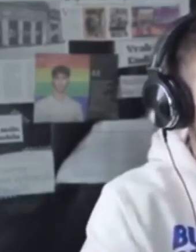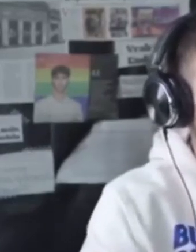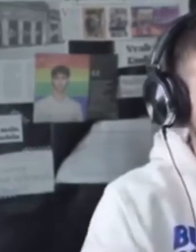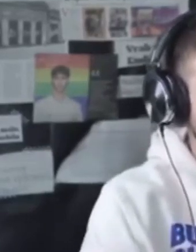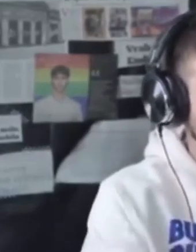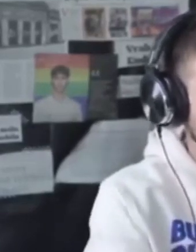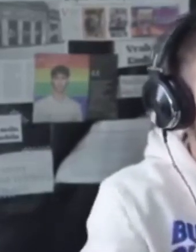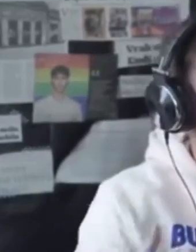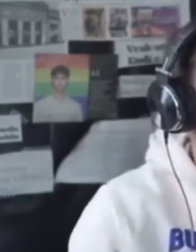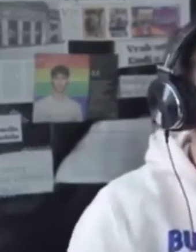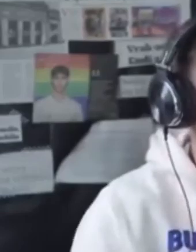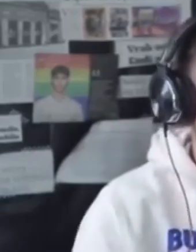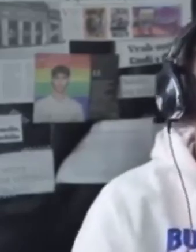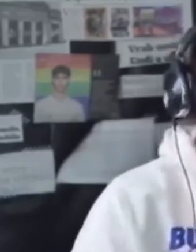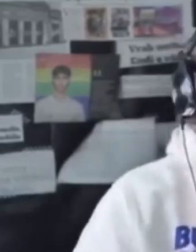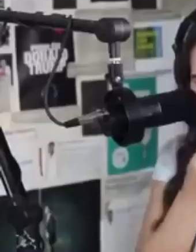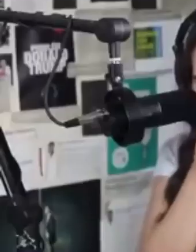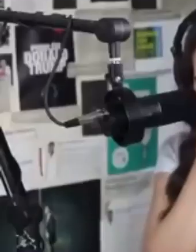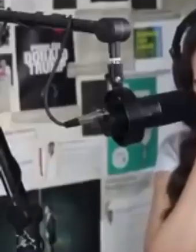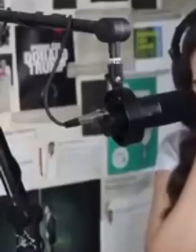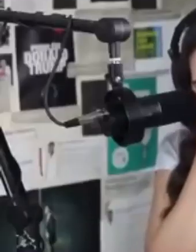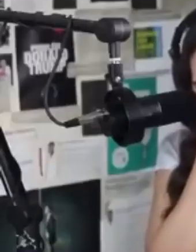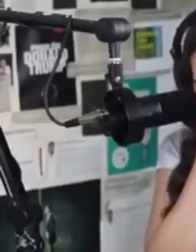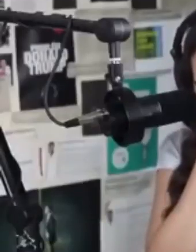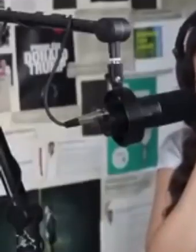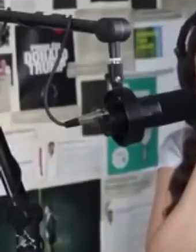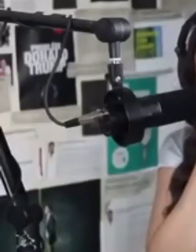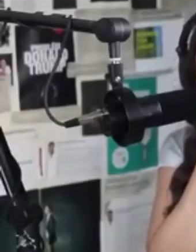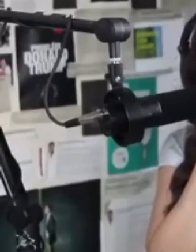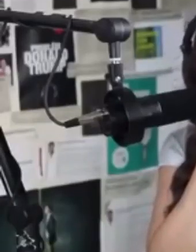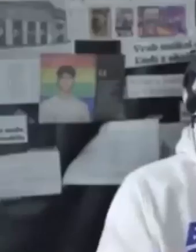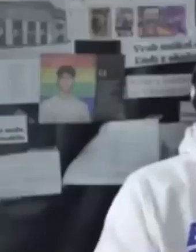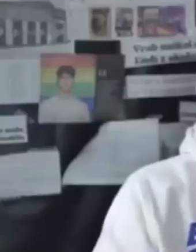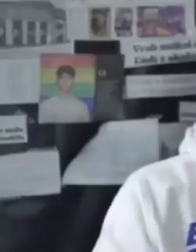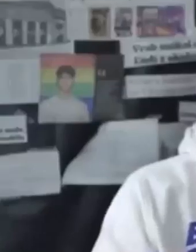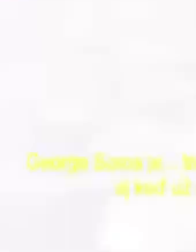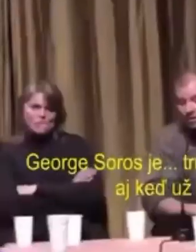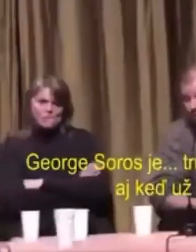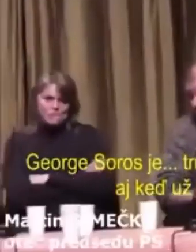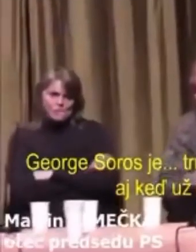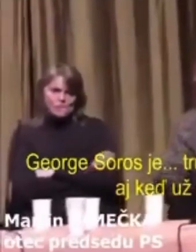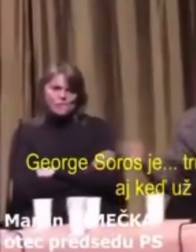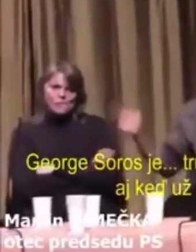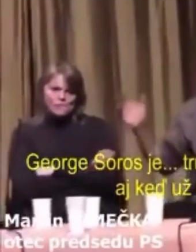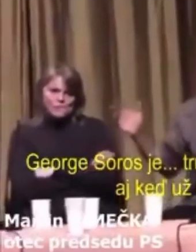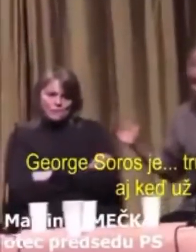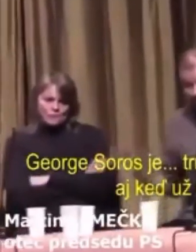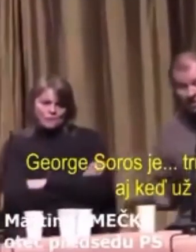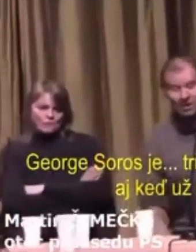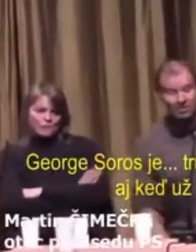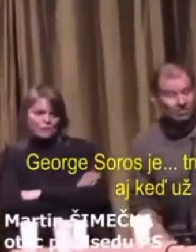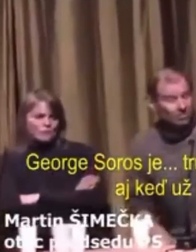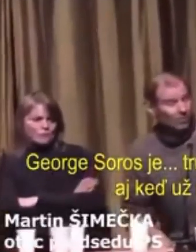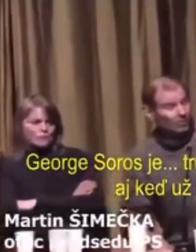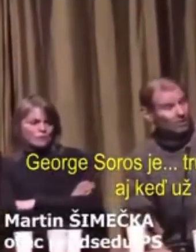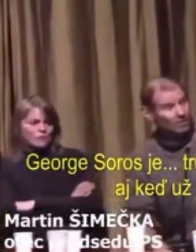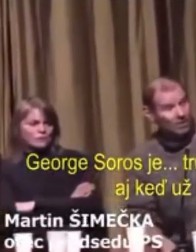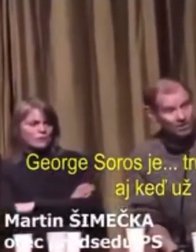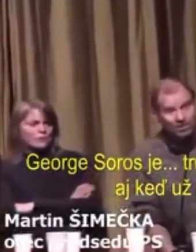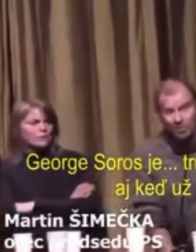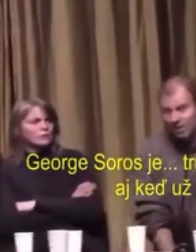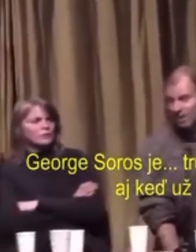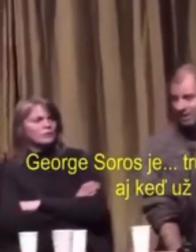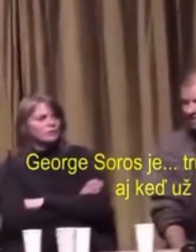riadí nejaká temná organizácia v pozadí. Šoroš, neviem kto ešte. Šoroš je,